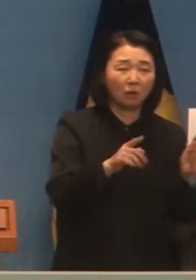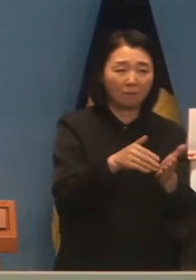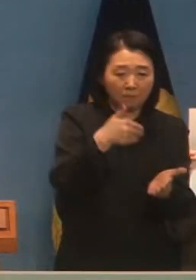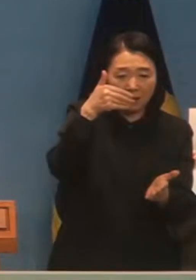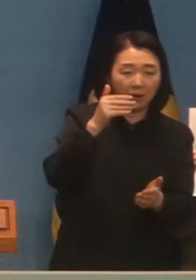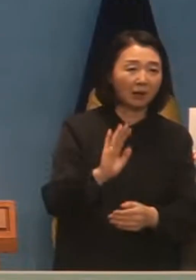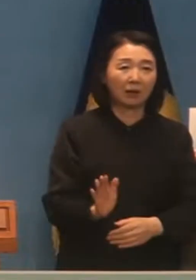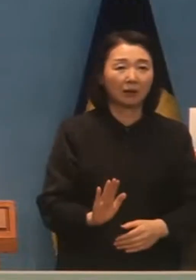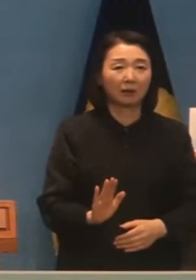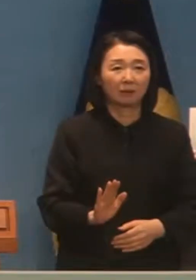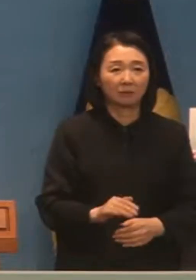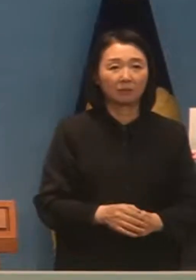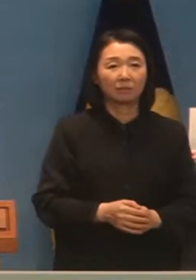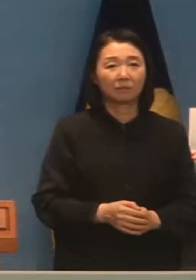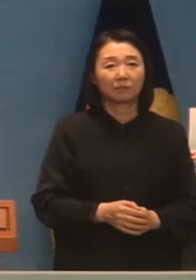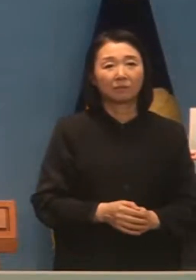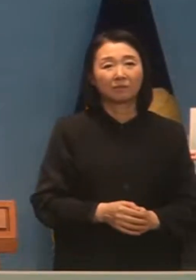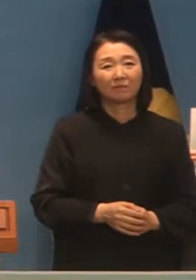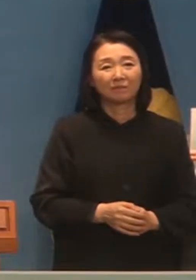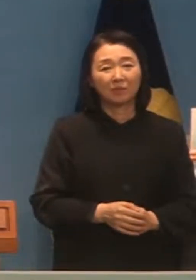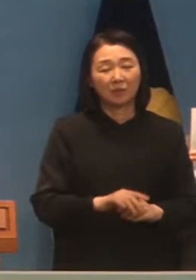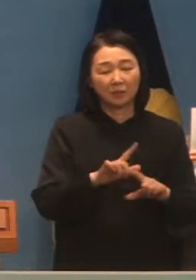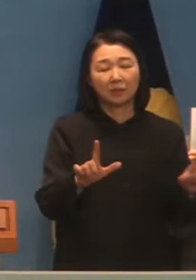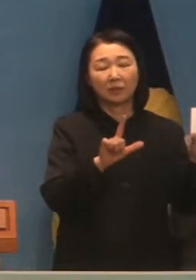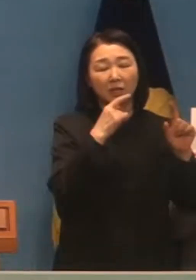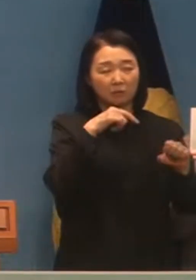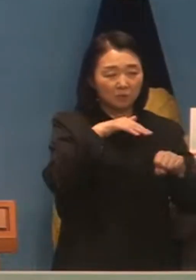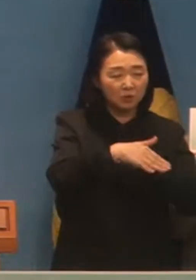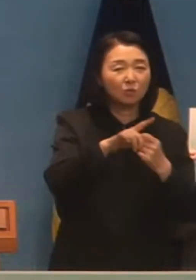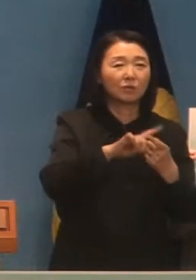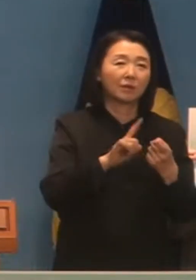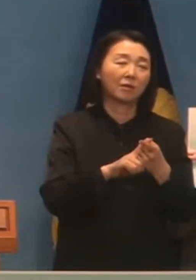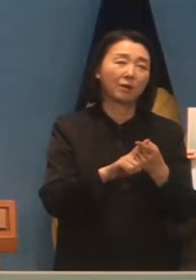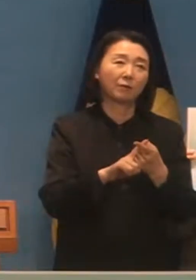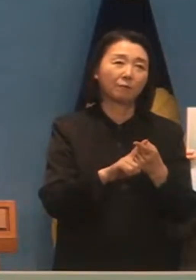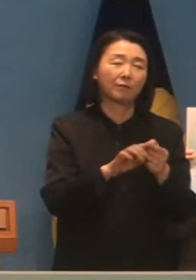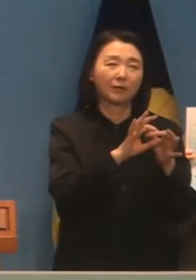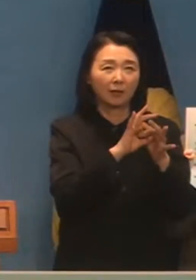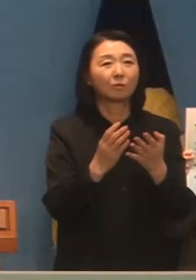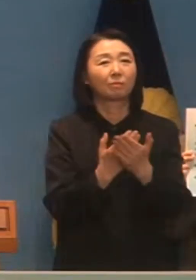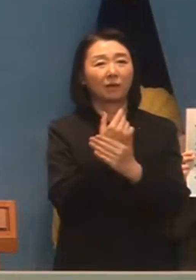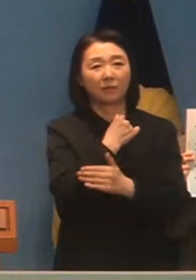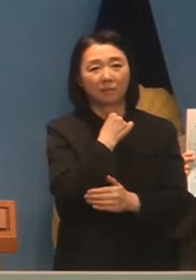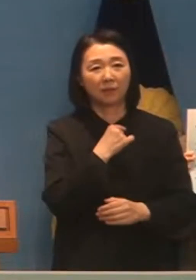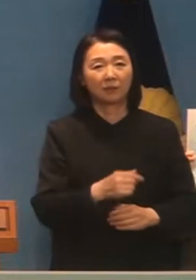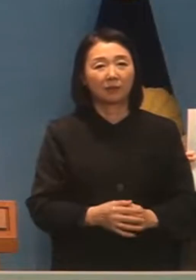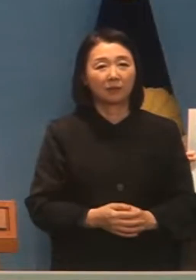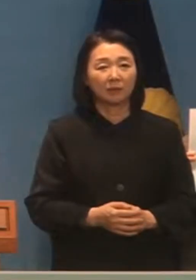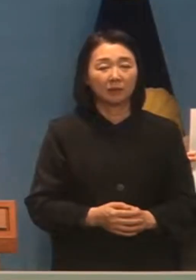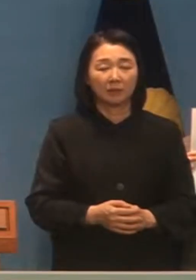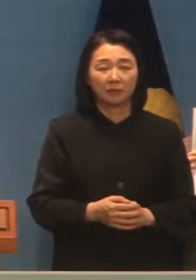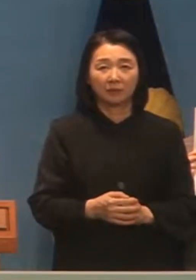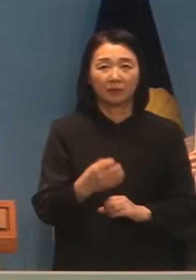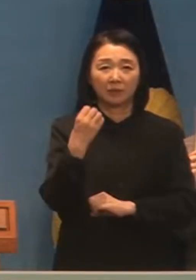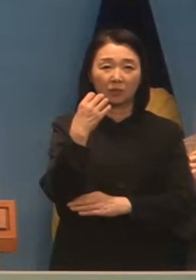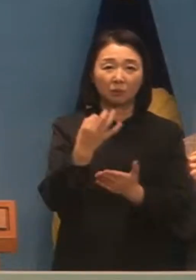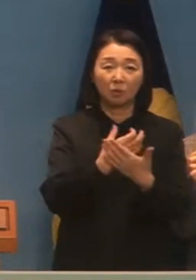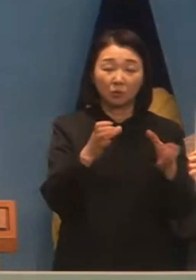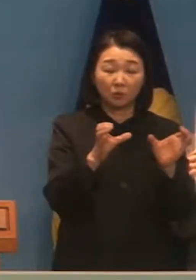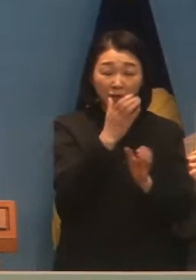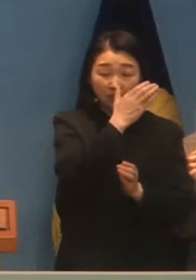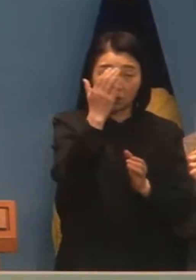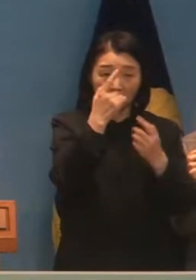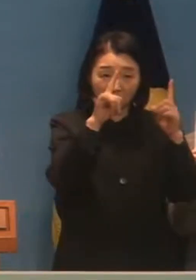내쫓기는 것이 아니라 찬란한 일상의 민주주의로 이어지기를 바랍니다. 기본소득당